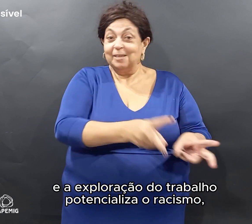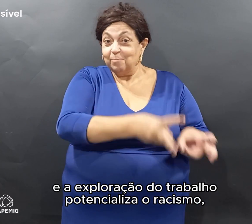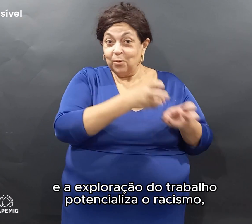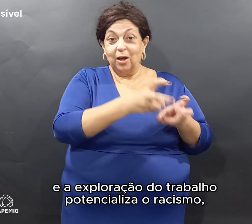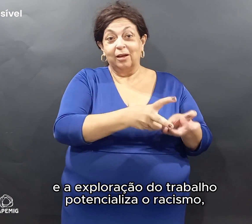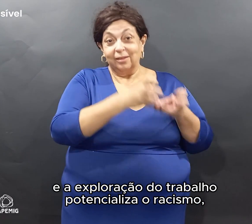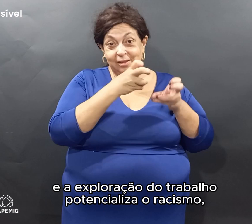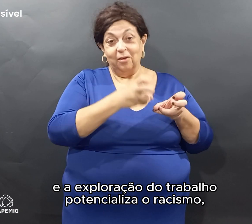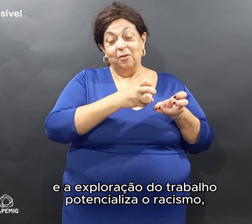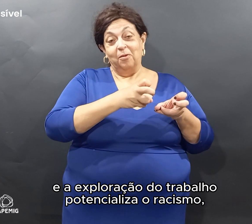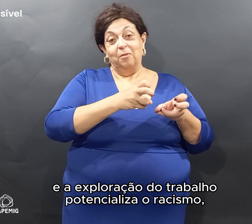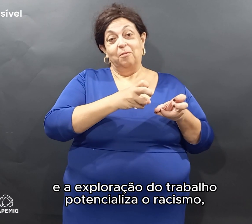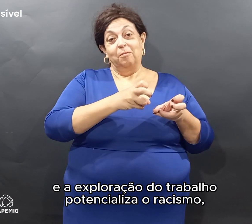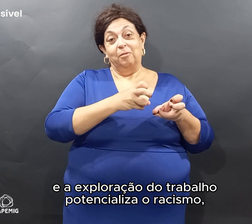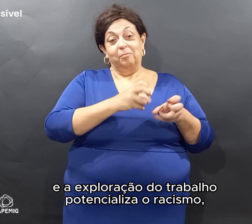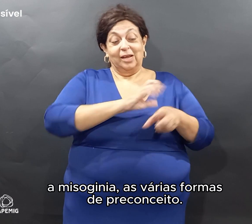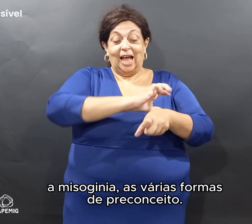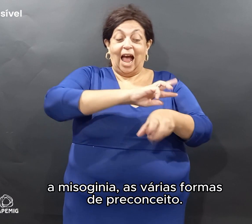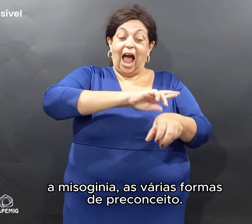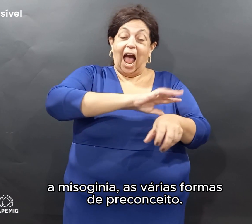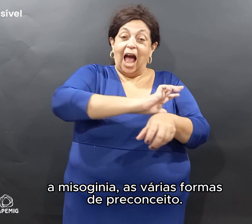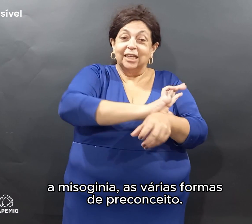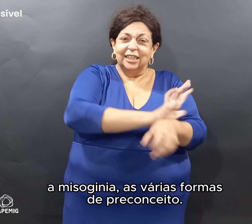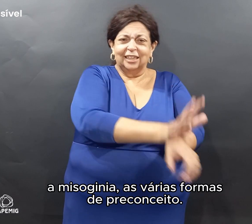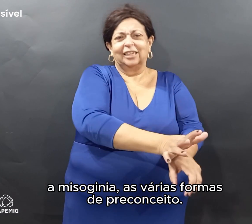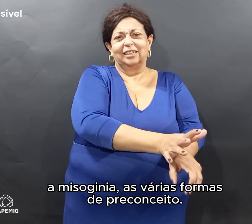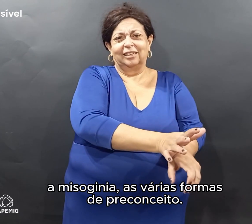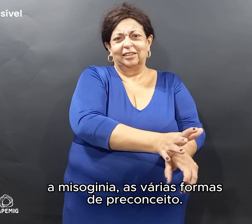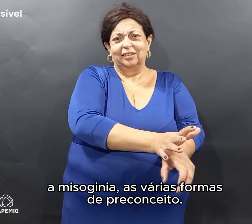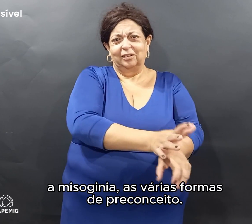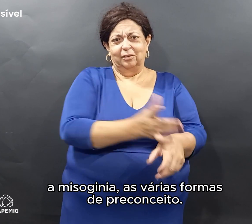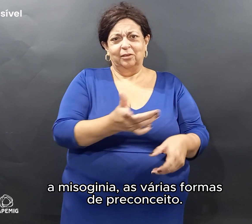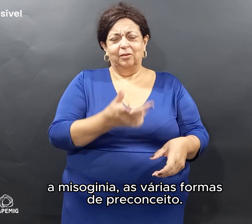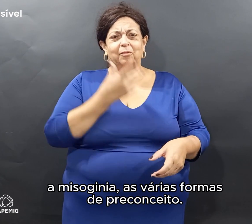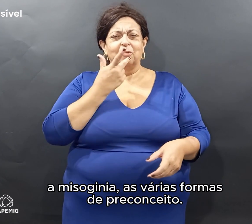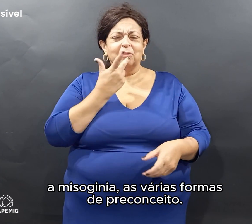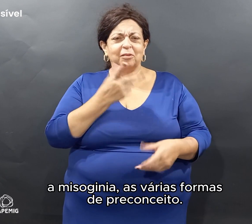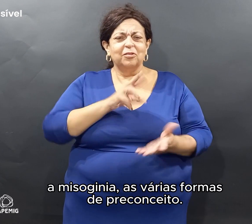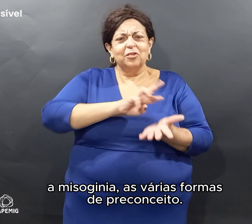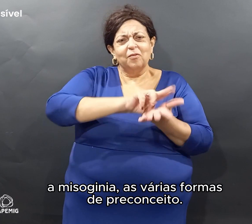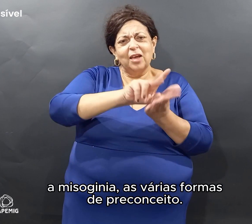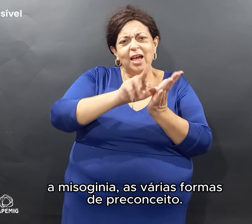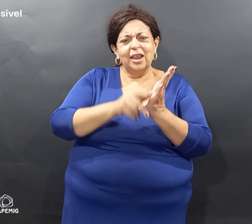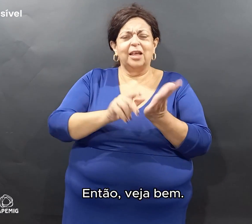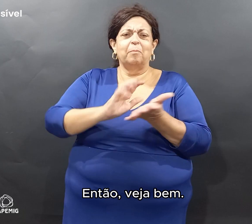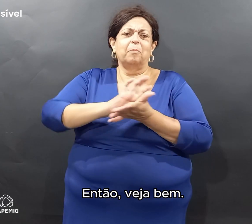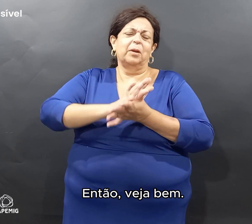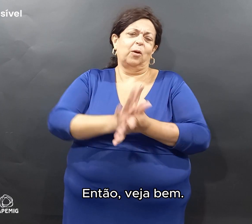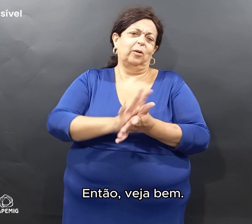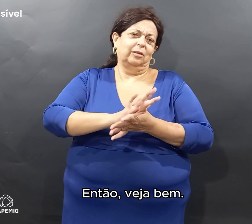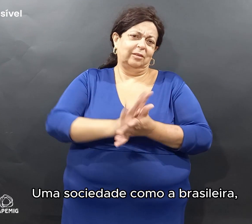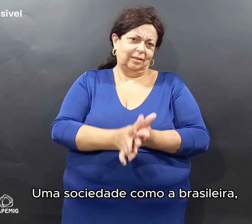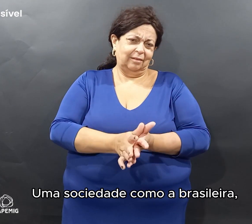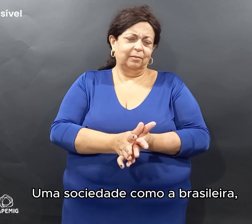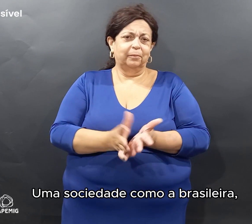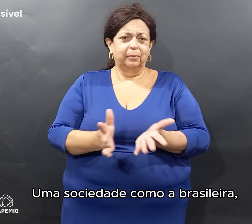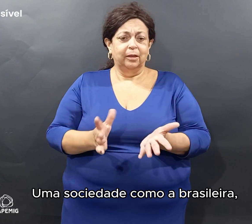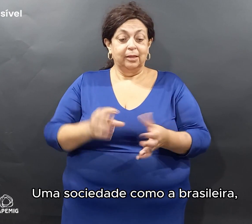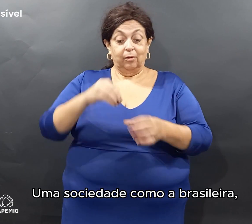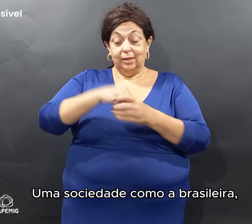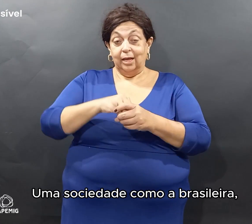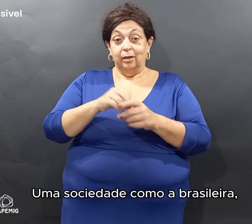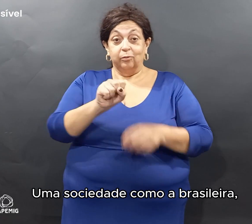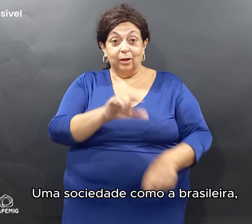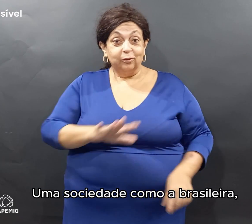exploração do trabalho potencializa o racismo. A misoginia, as várias formas de preconceito. Então, veja bem, uma